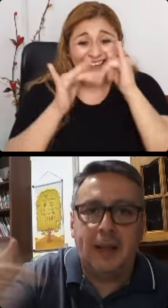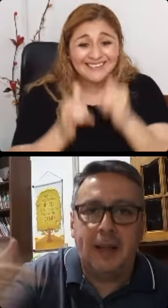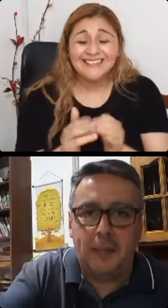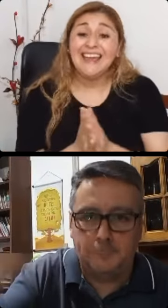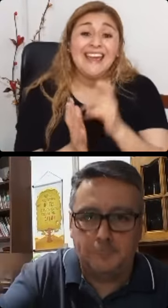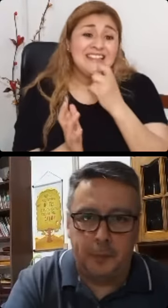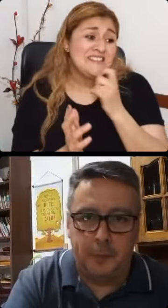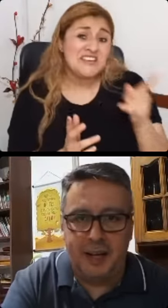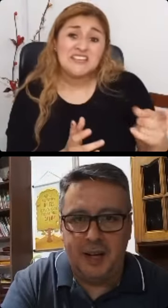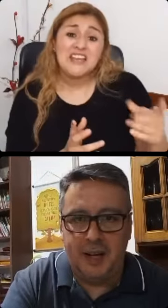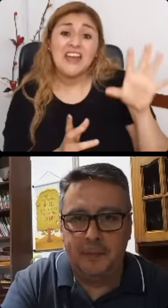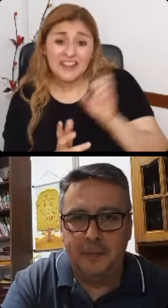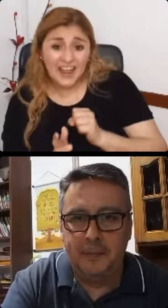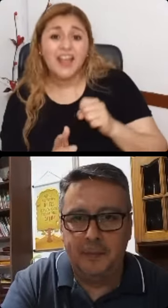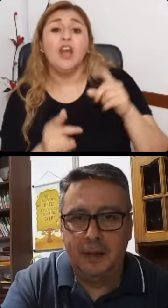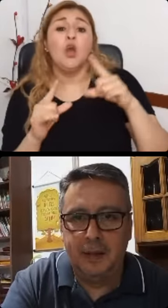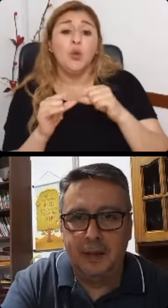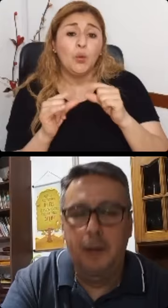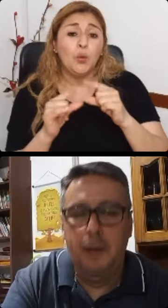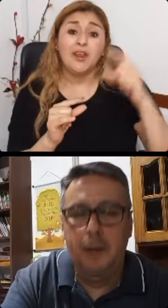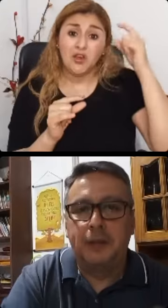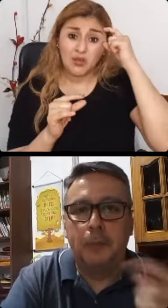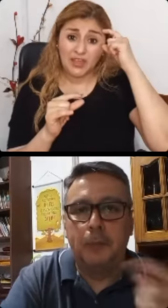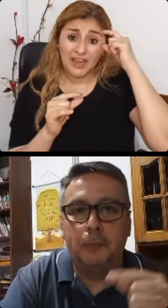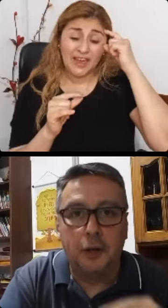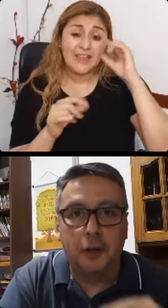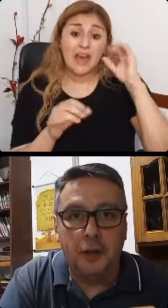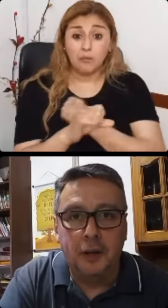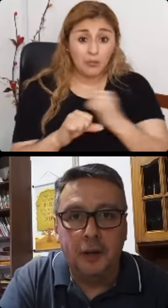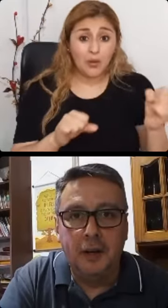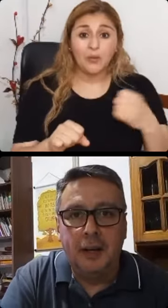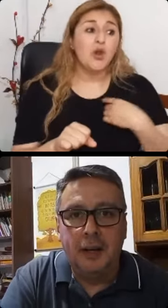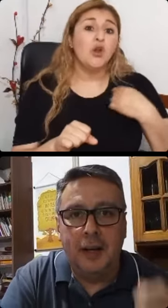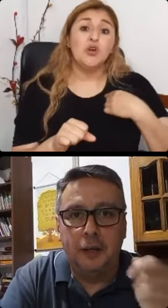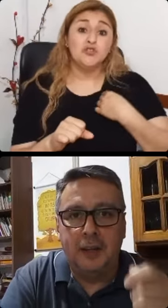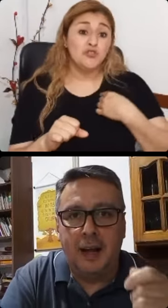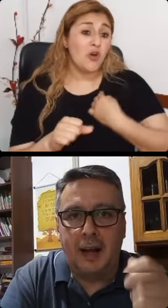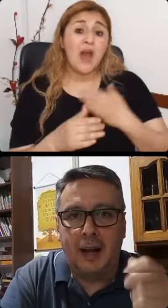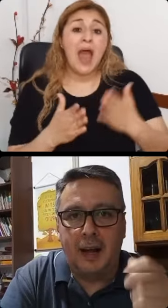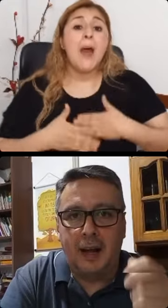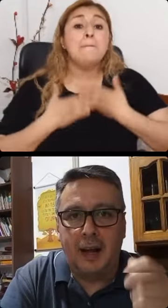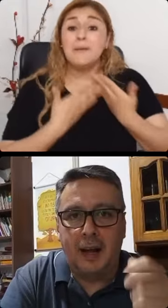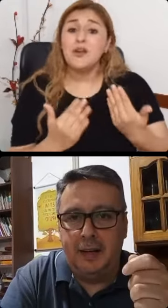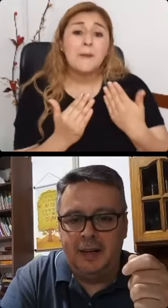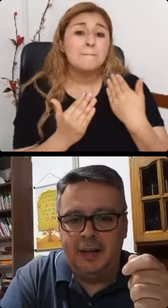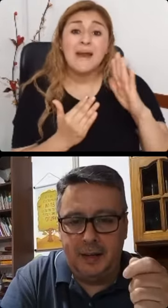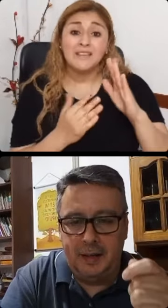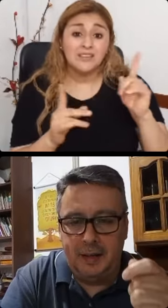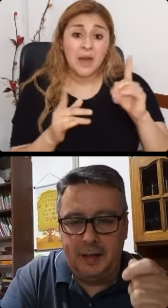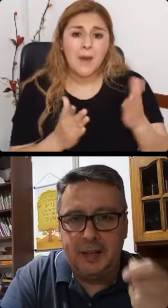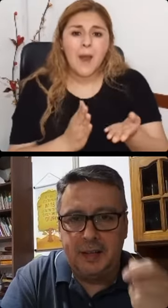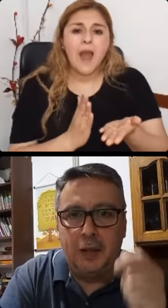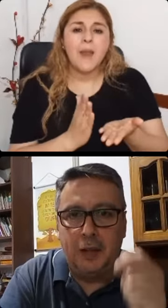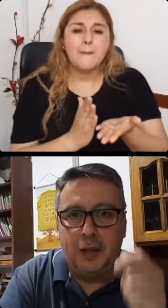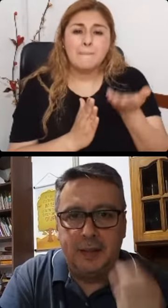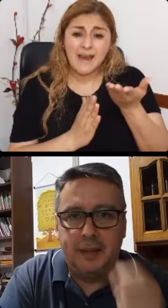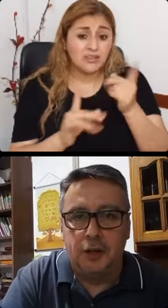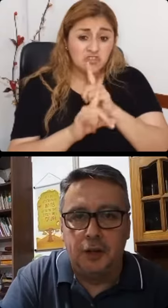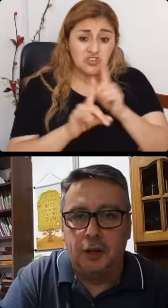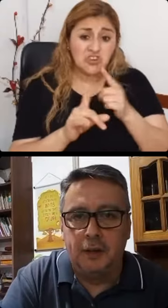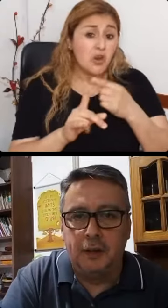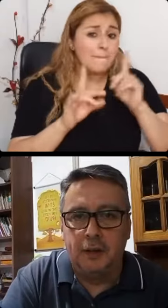aumentar mi amor por ella pero tampoco la nota de llamado